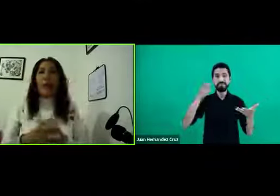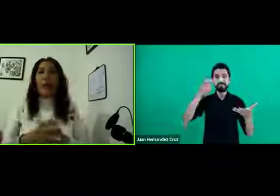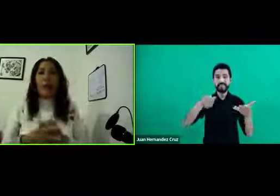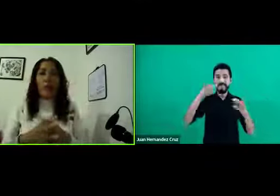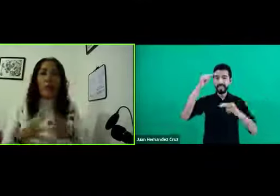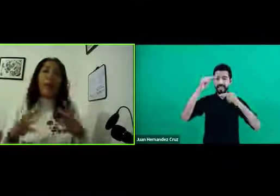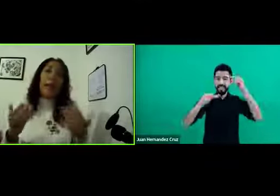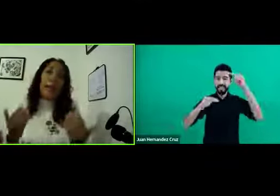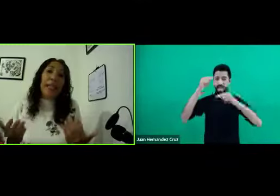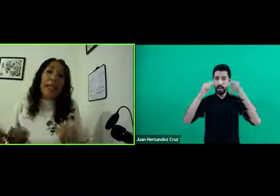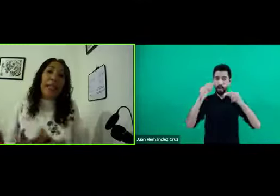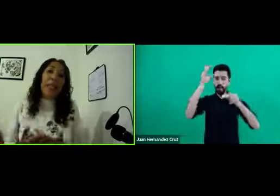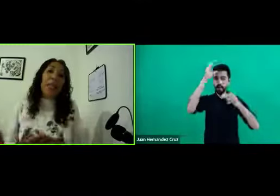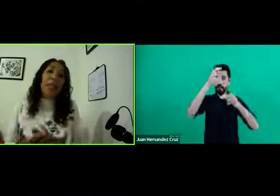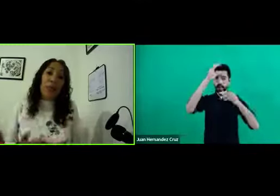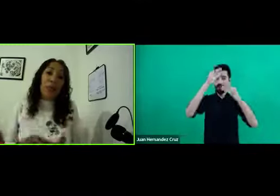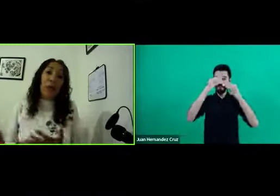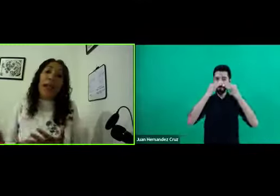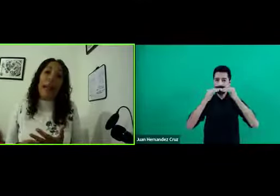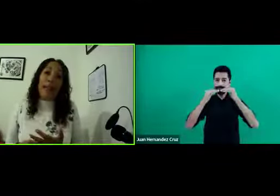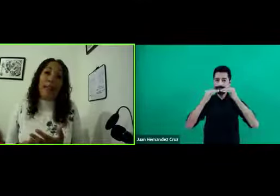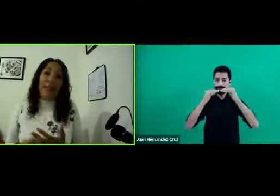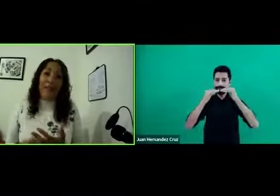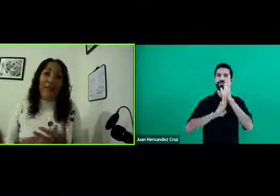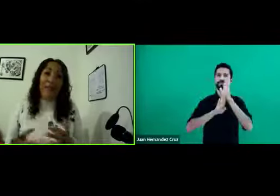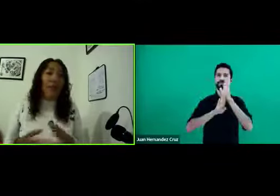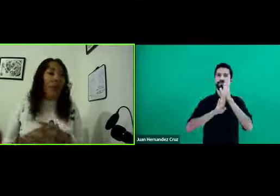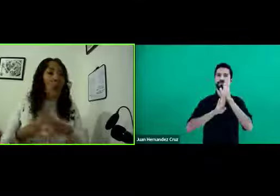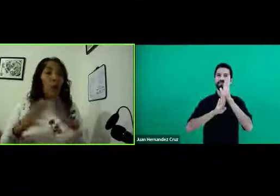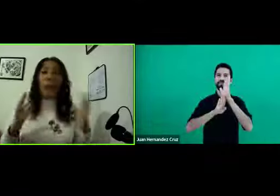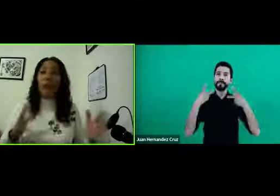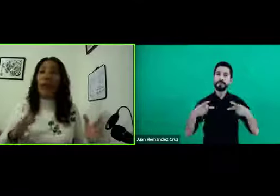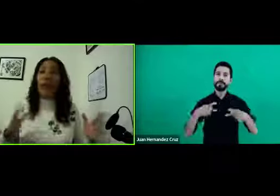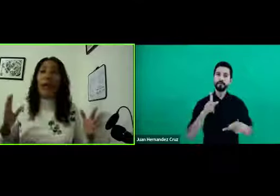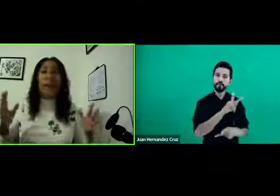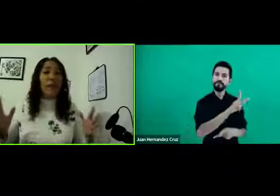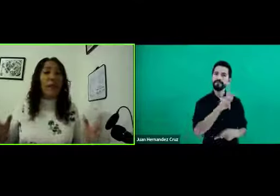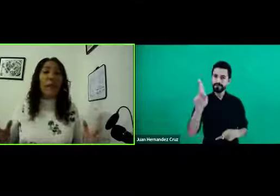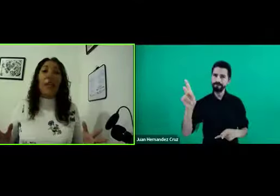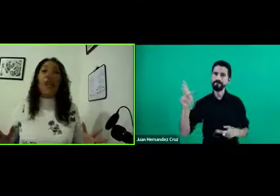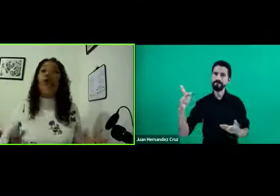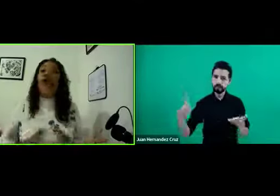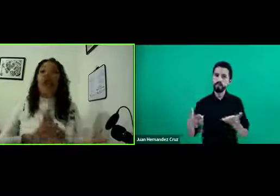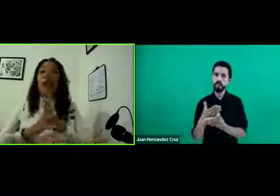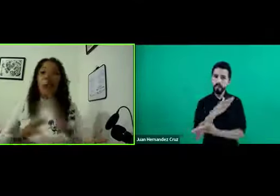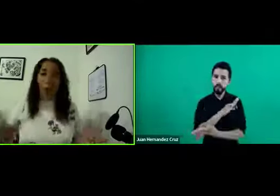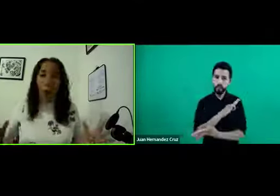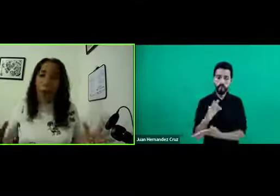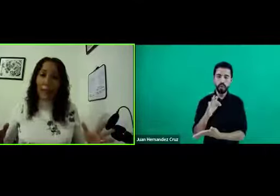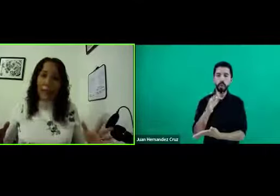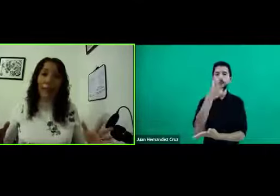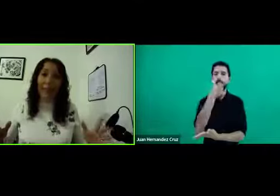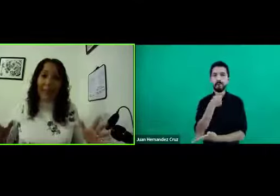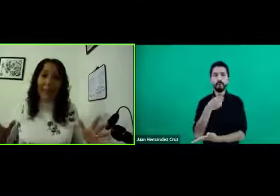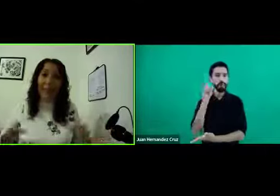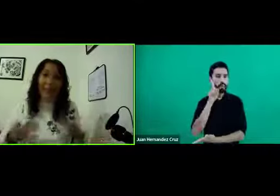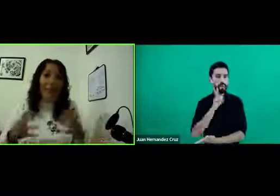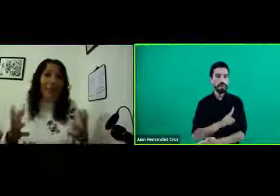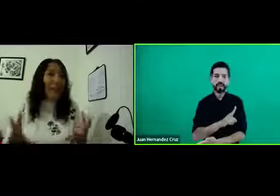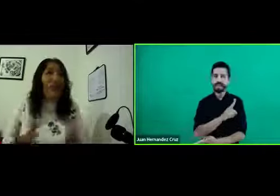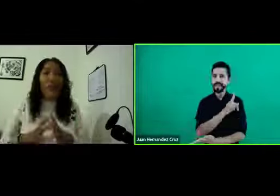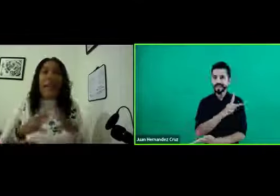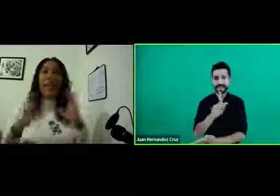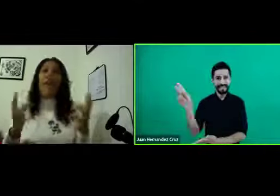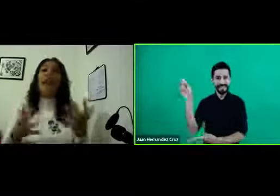de conciencia, tiene que ser para toda la gente, incluir a todas y a todos y a todes, ¿no? En